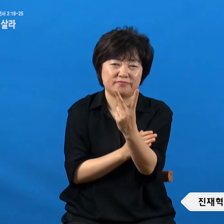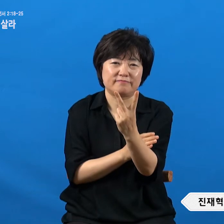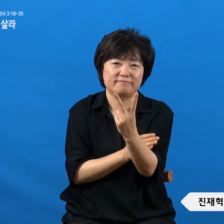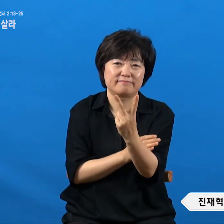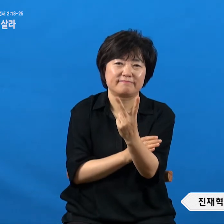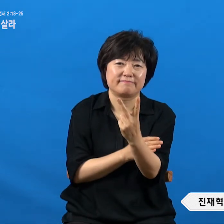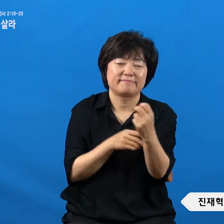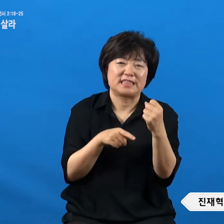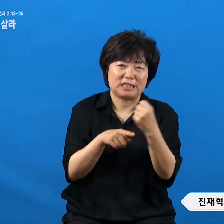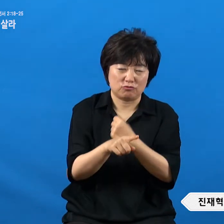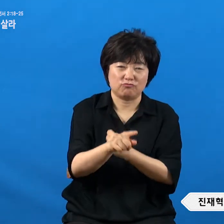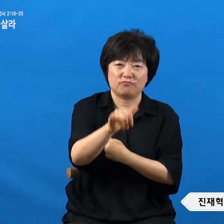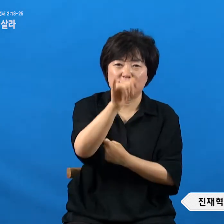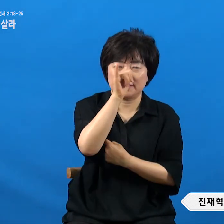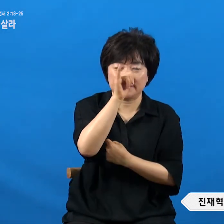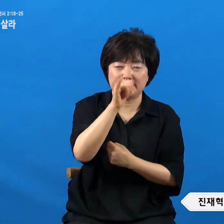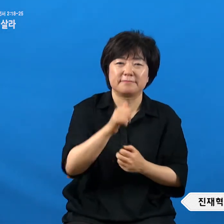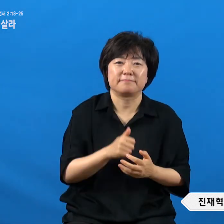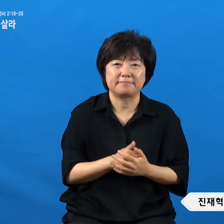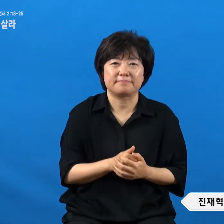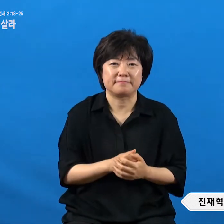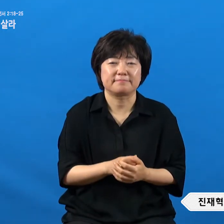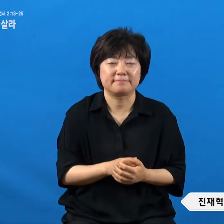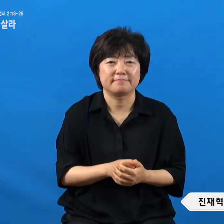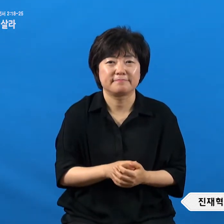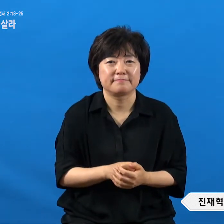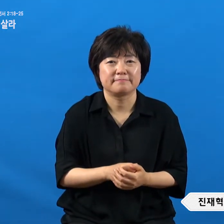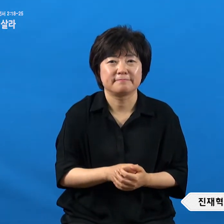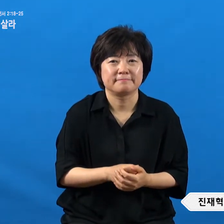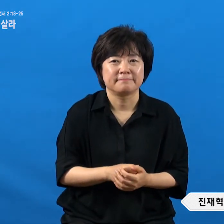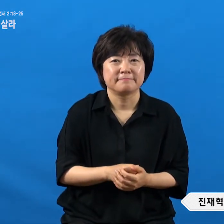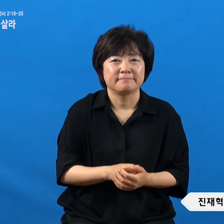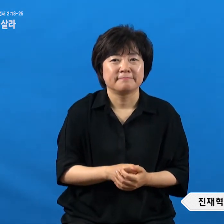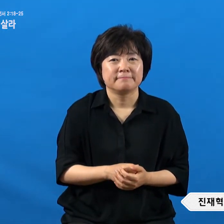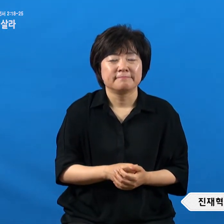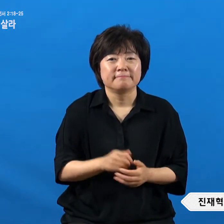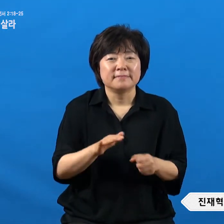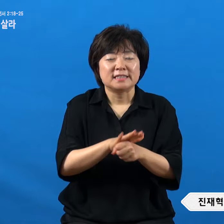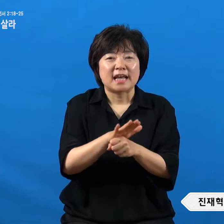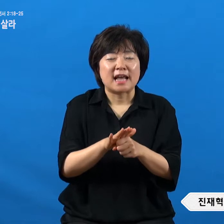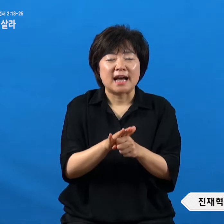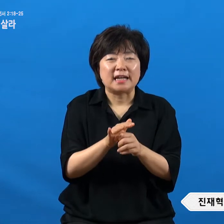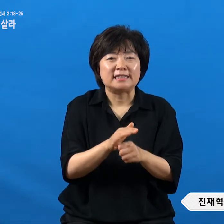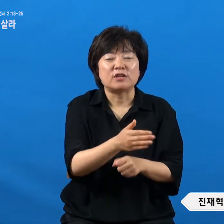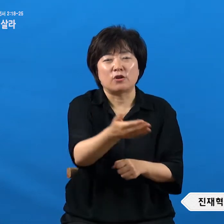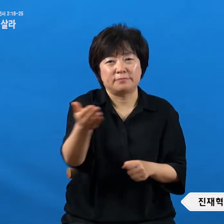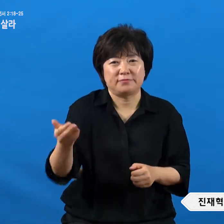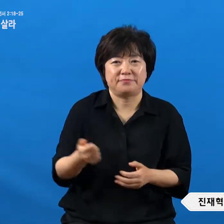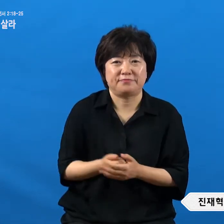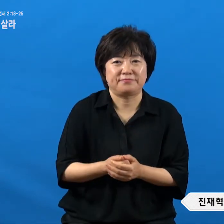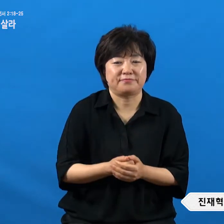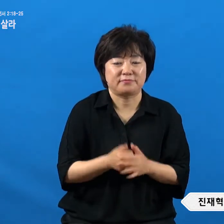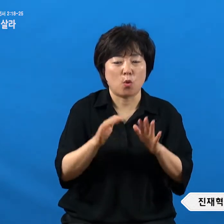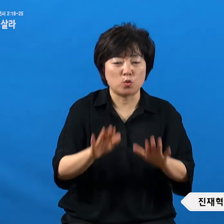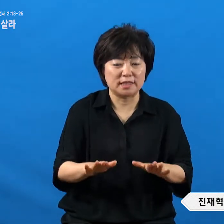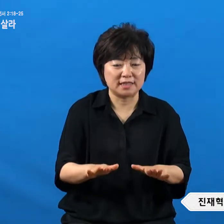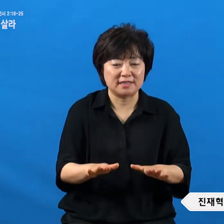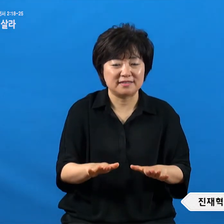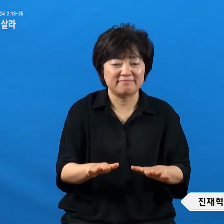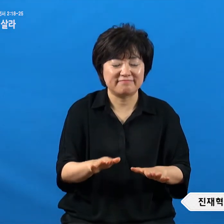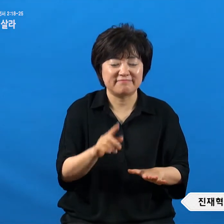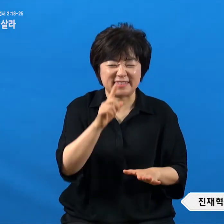영적 원리를 통해 우리 가운데 말씀하고 계심을 봅니다. 사랑하는 여러분, 오늘 우리에게도